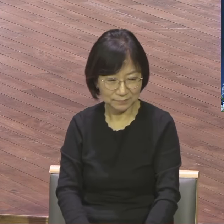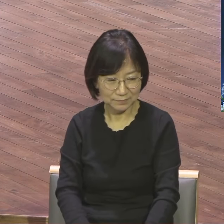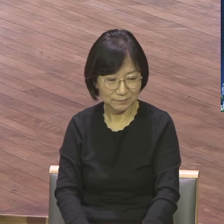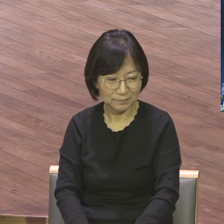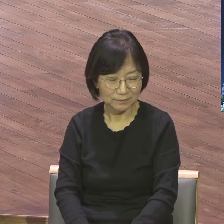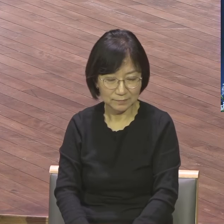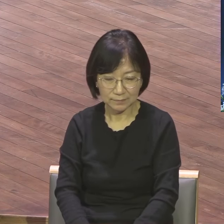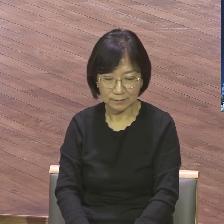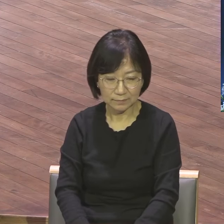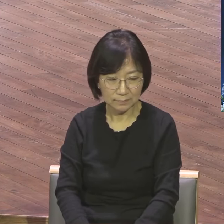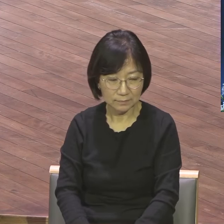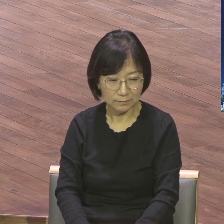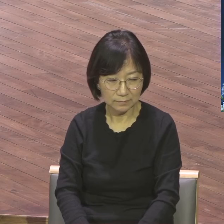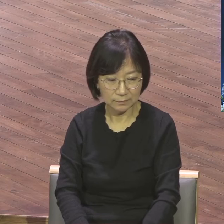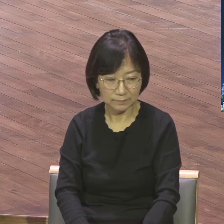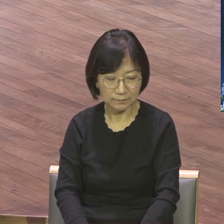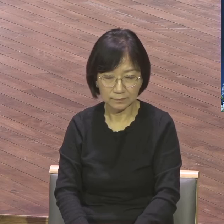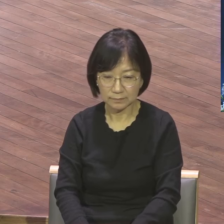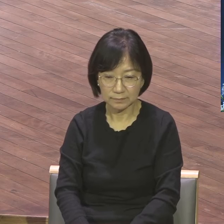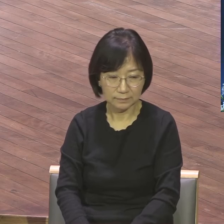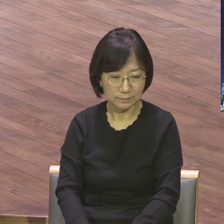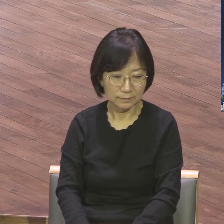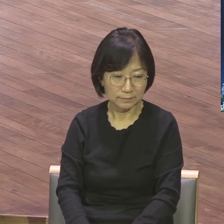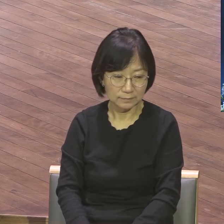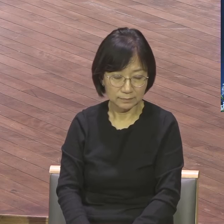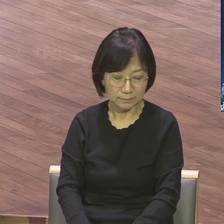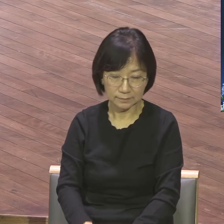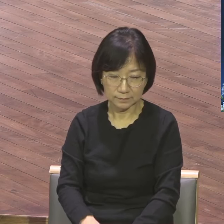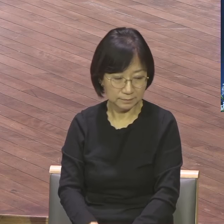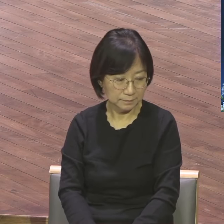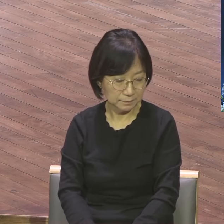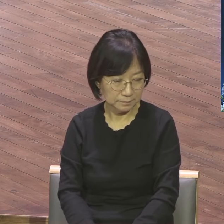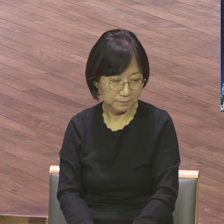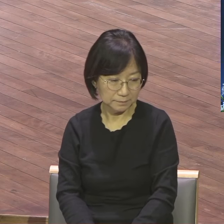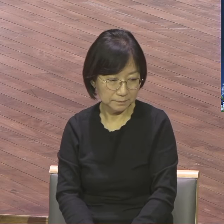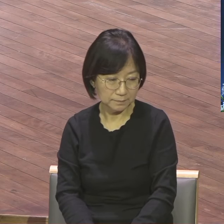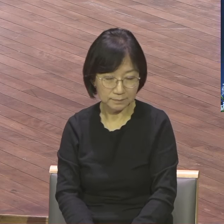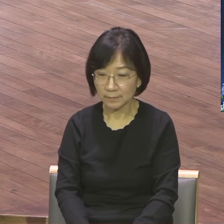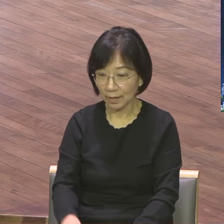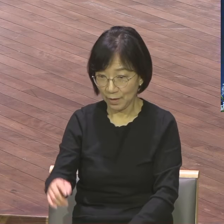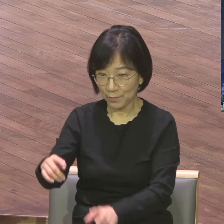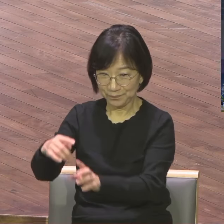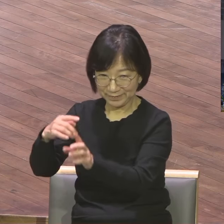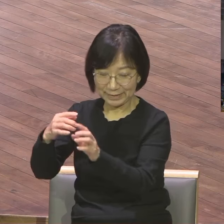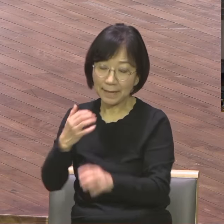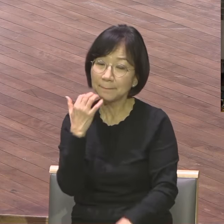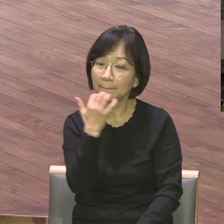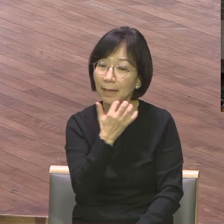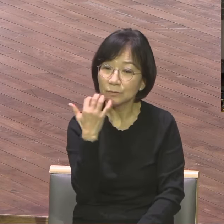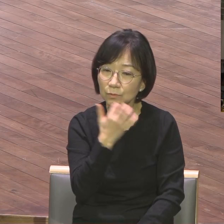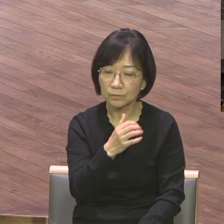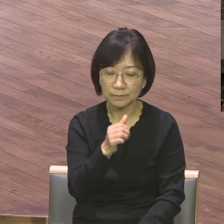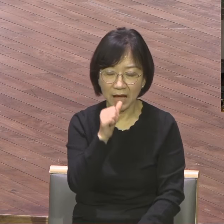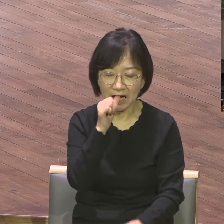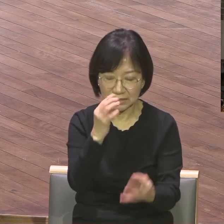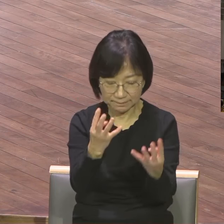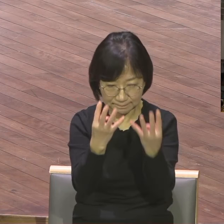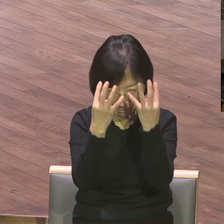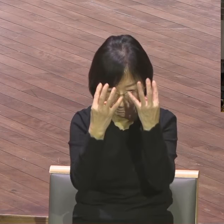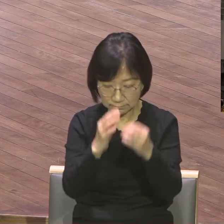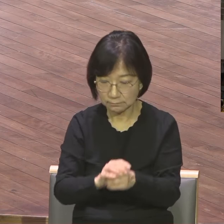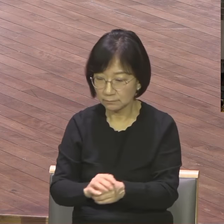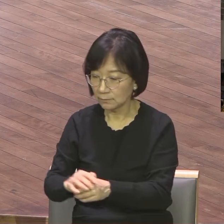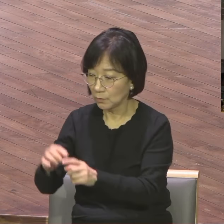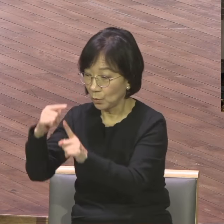옥문을 어떻게 열고 해방됐습니까? 5절에 보니까 교회는 그를 위하여 간절히 하나님께